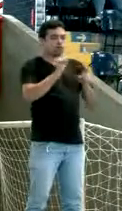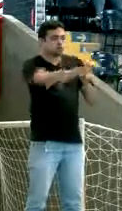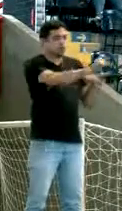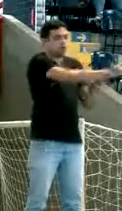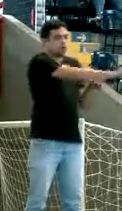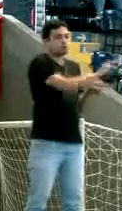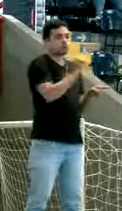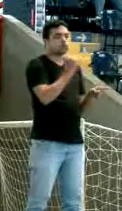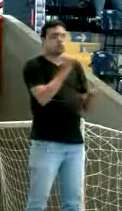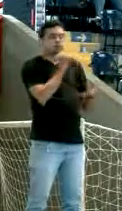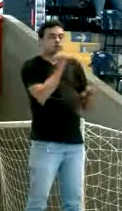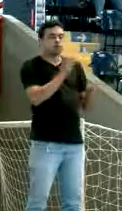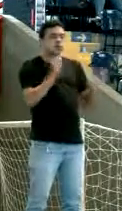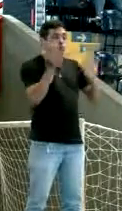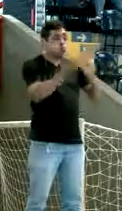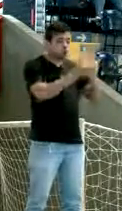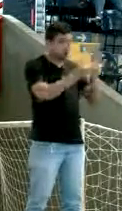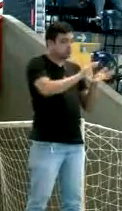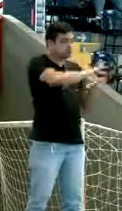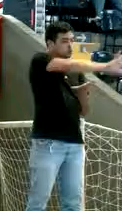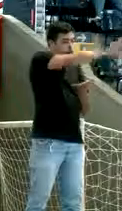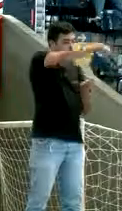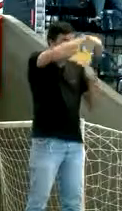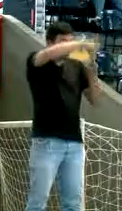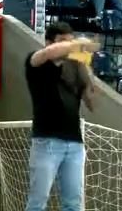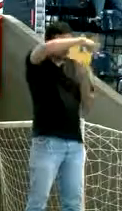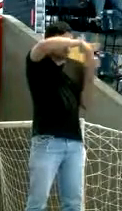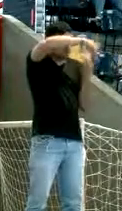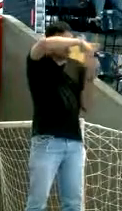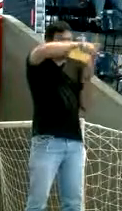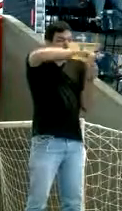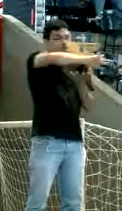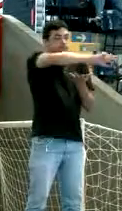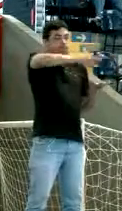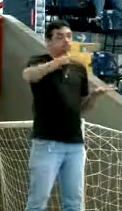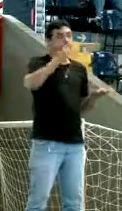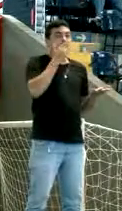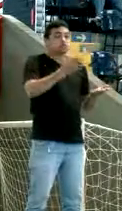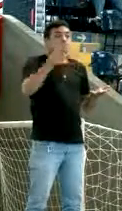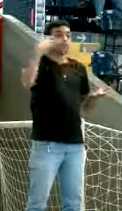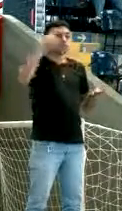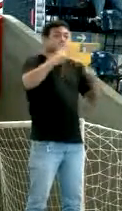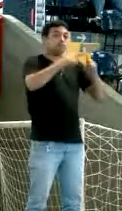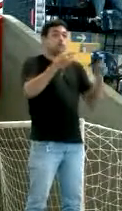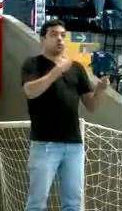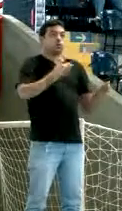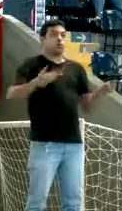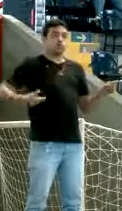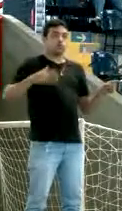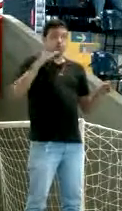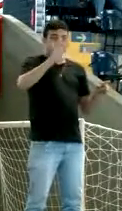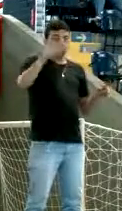excluiu, que abraçou, que agregou, que misturou estilos musicais. Mas o governo não